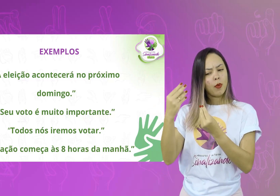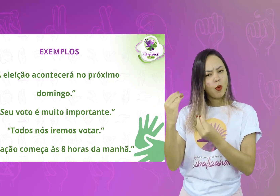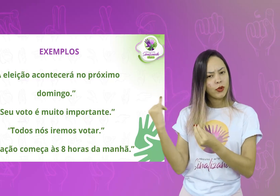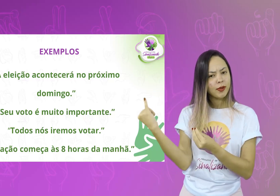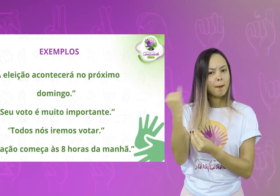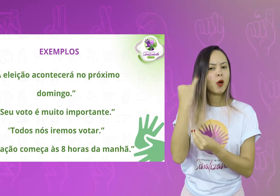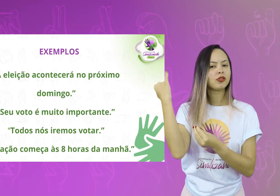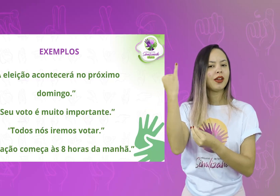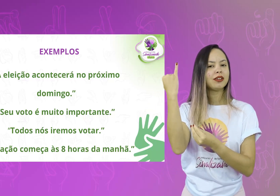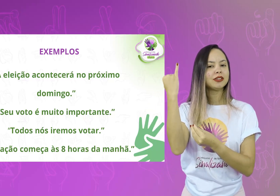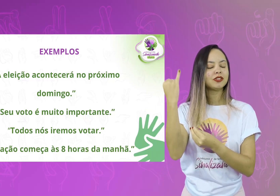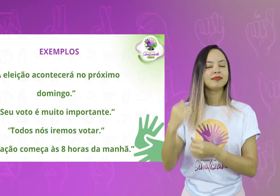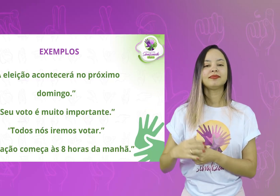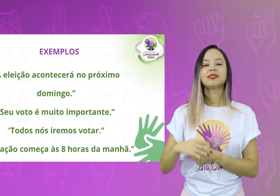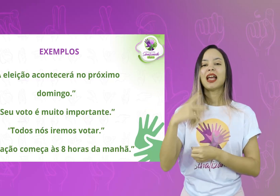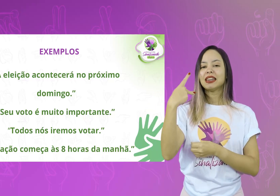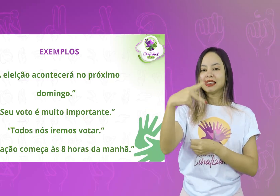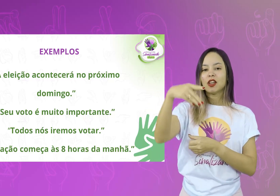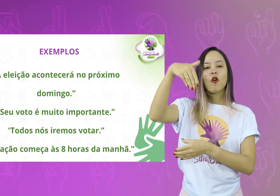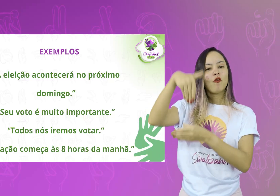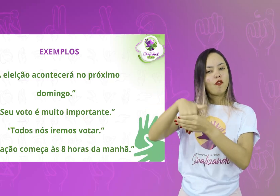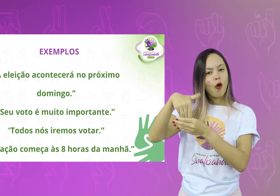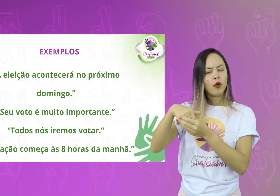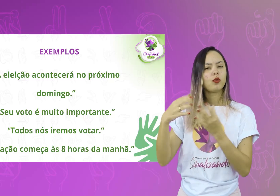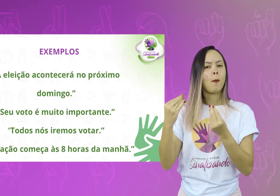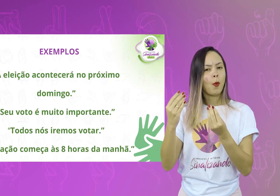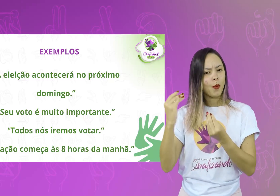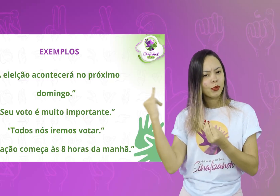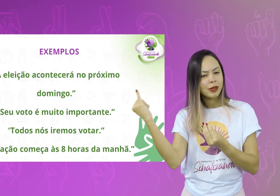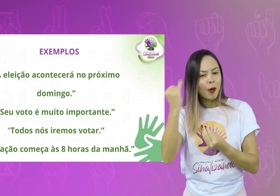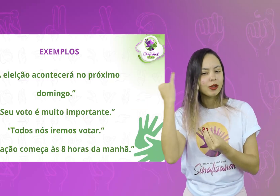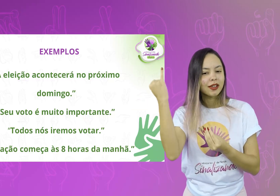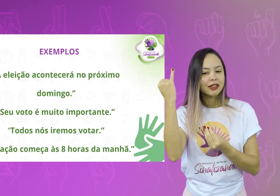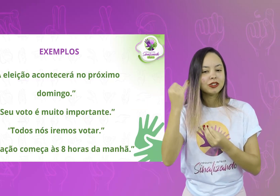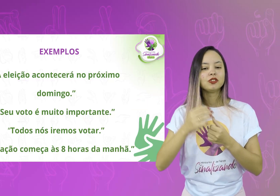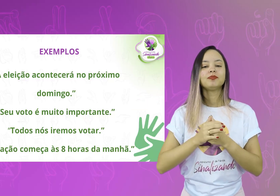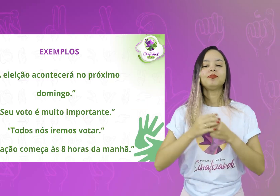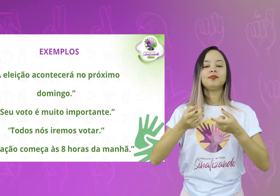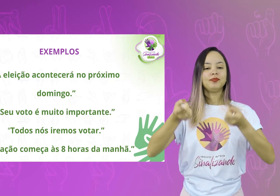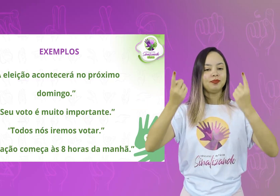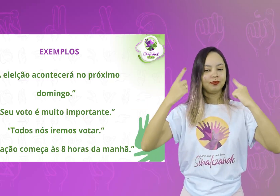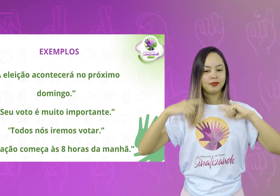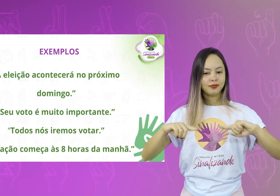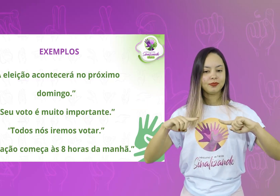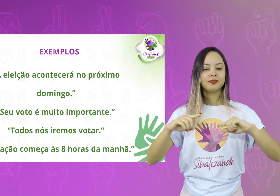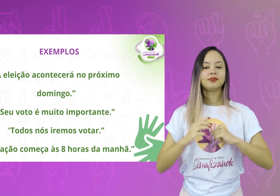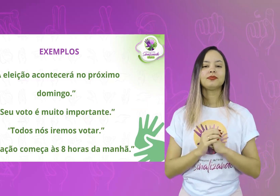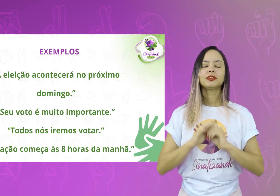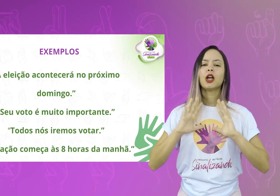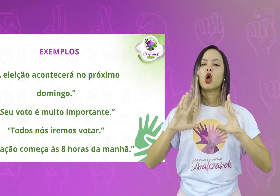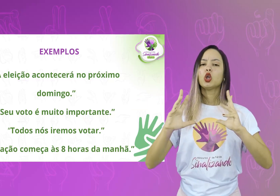segunda, o seu voto é muito importante. Seu voto é muito importante.